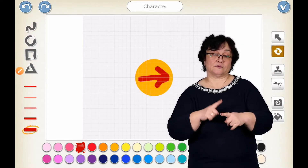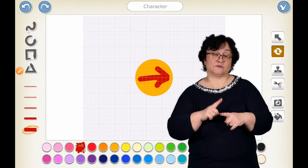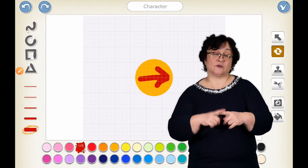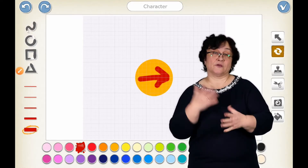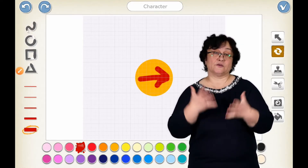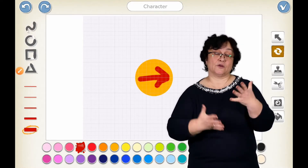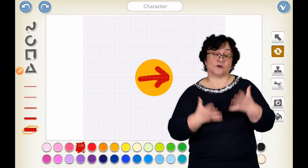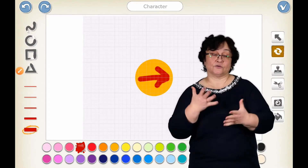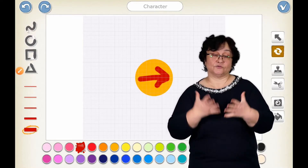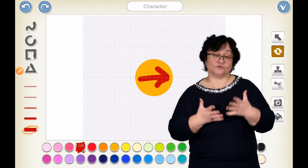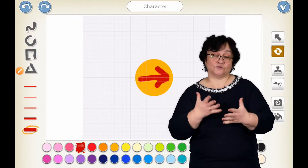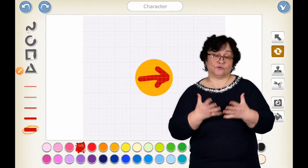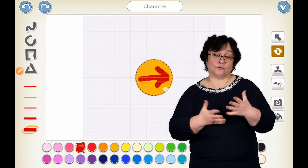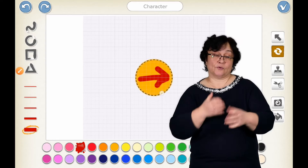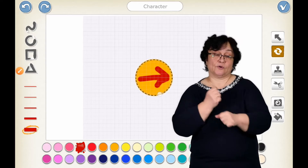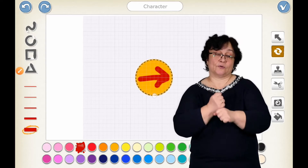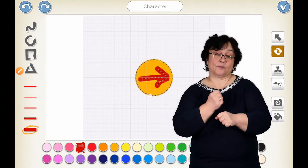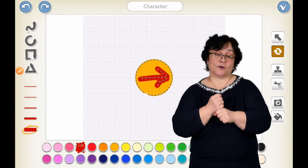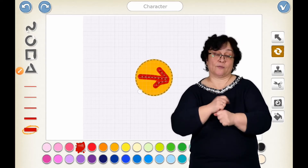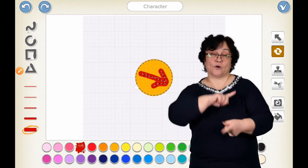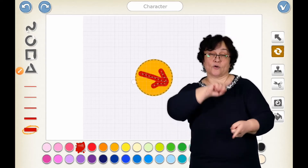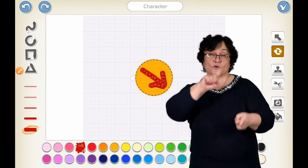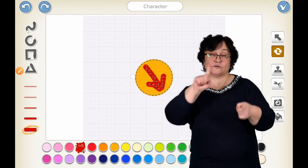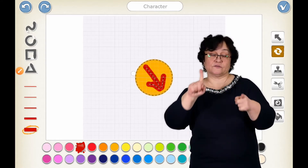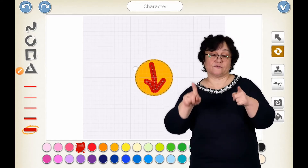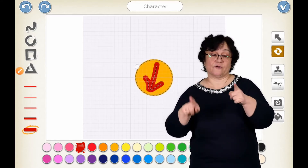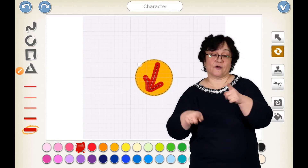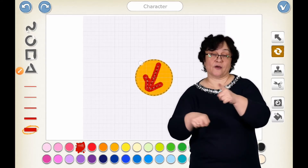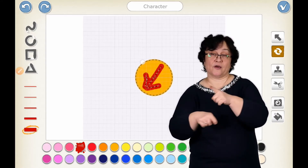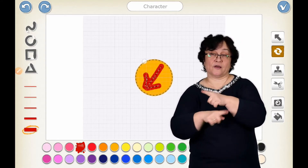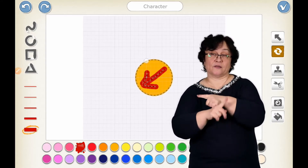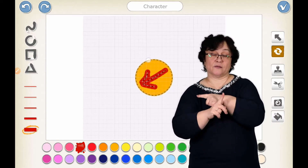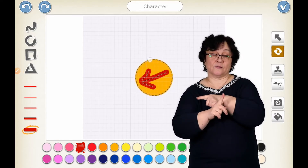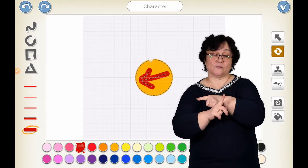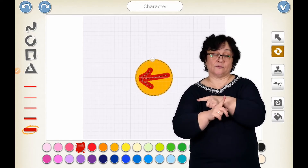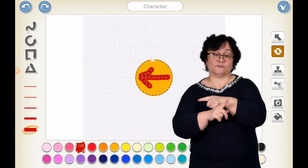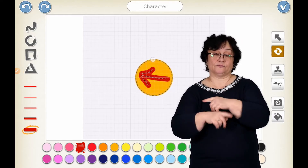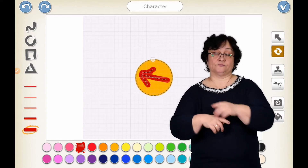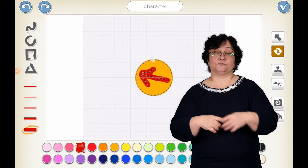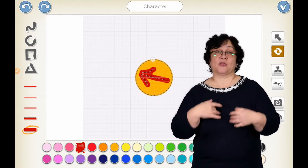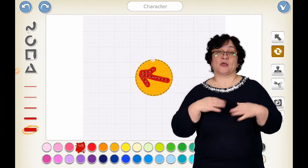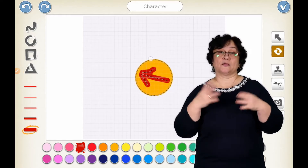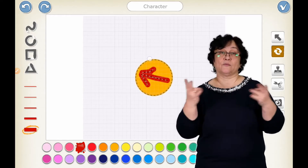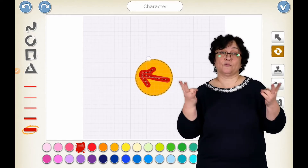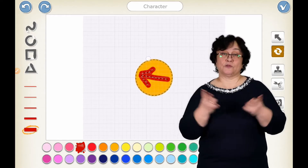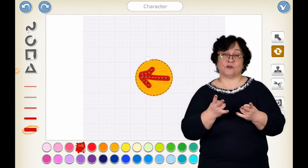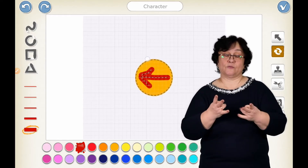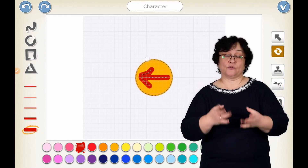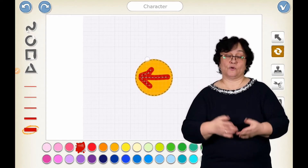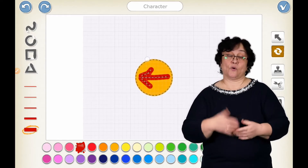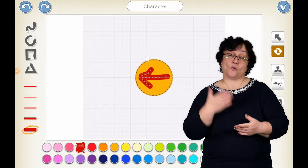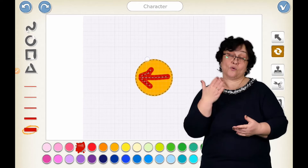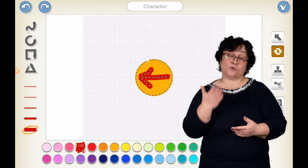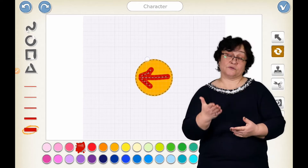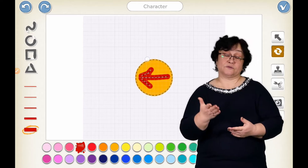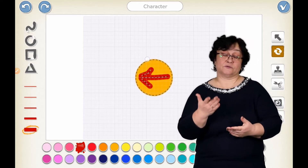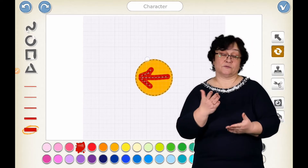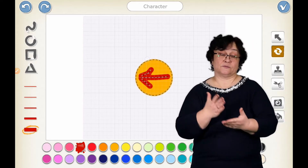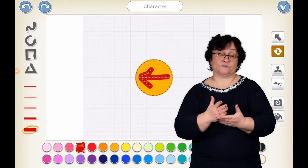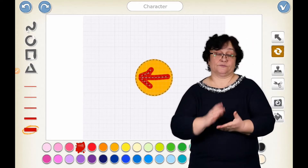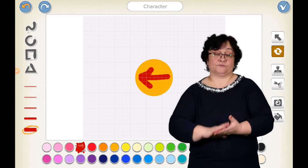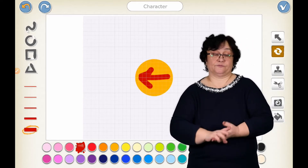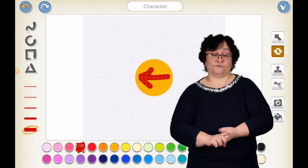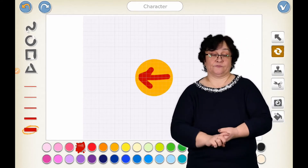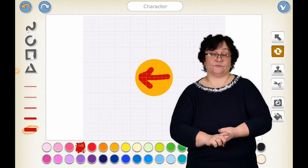Це розворот. Якщо ми його вберемо, то ми розвернемо все, що в нас є, так як нам потрібно. Ось